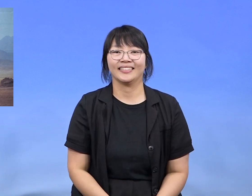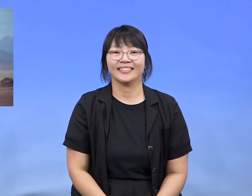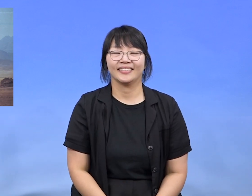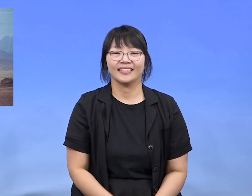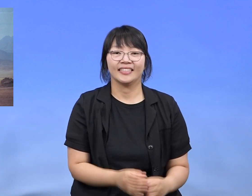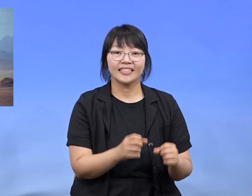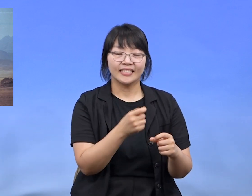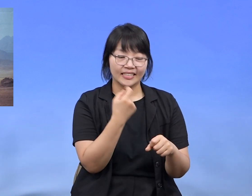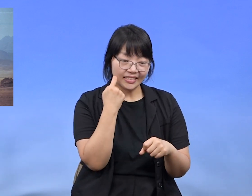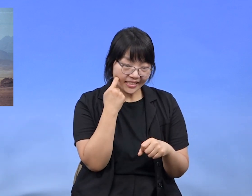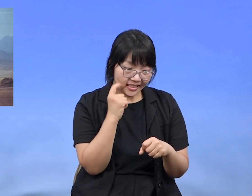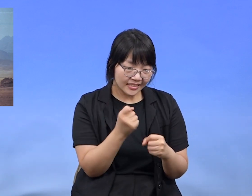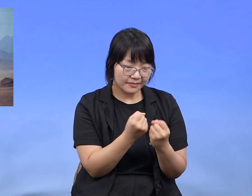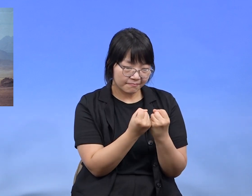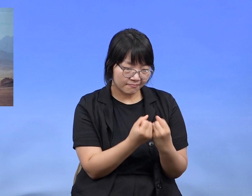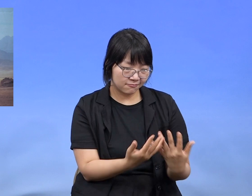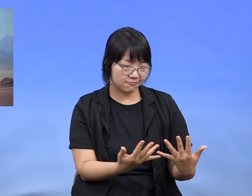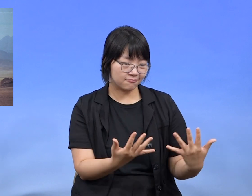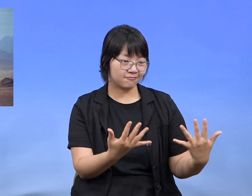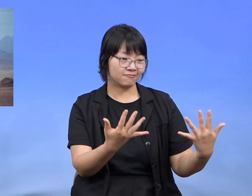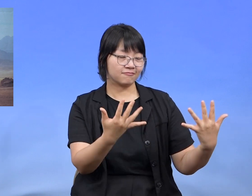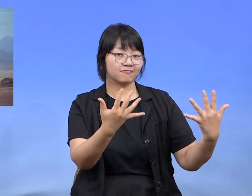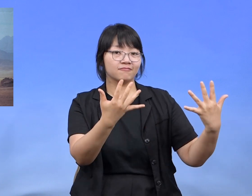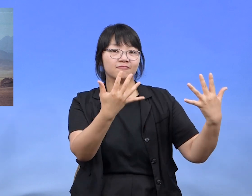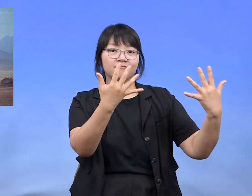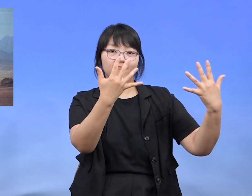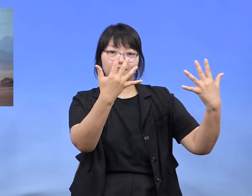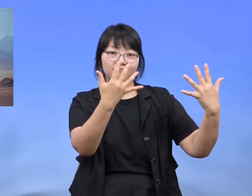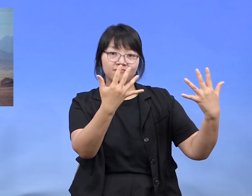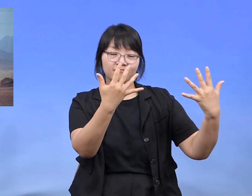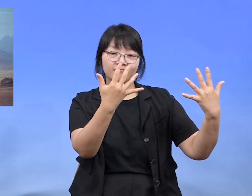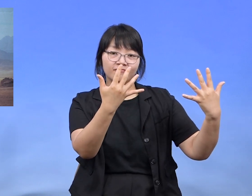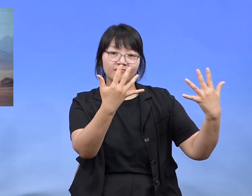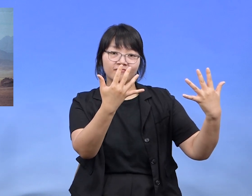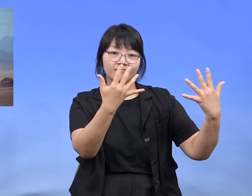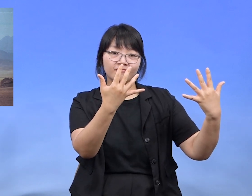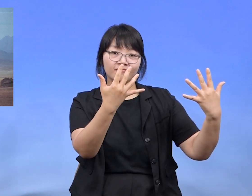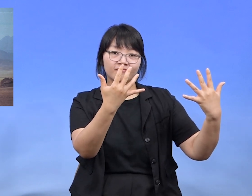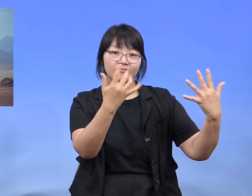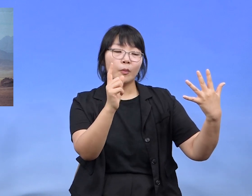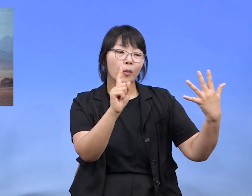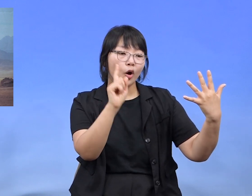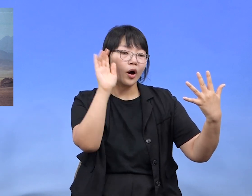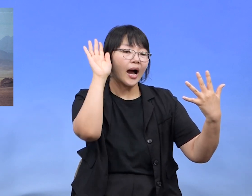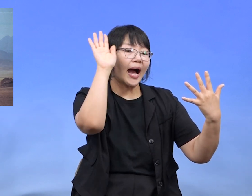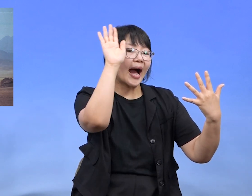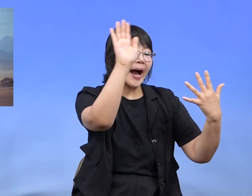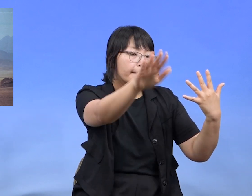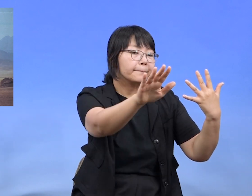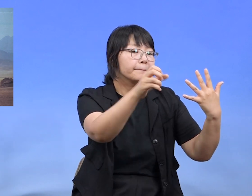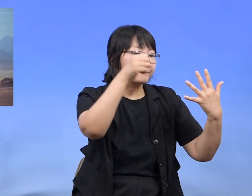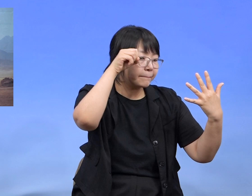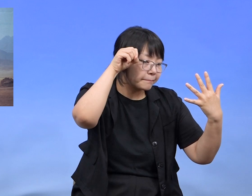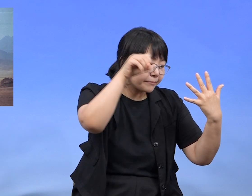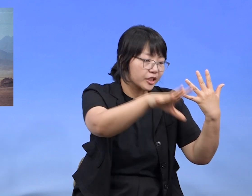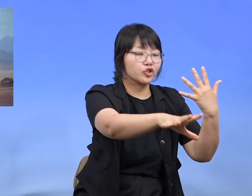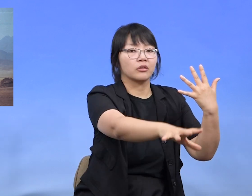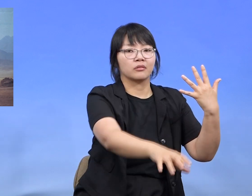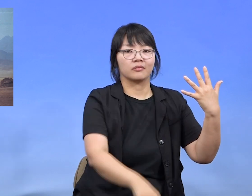이 금촛대에게는 이런 명령이 주어졌어요. 그 앞을 비추게 하라고.